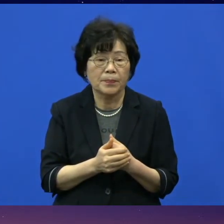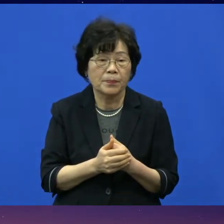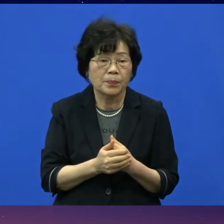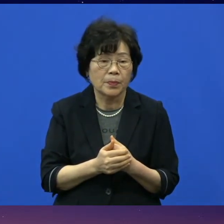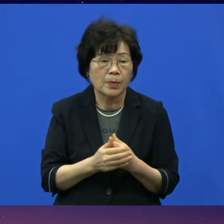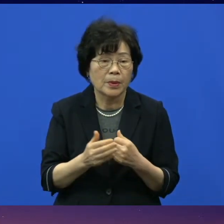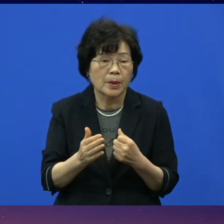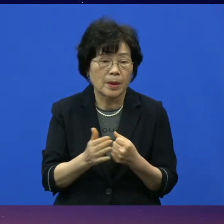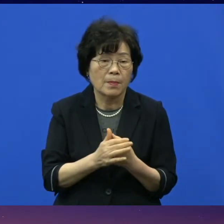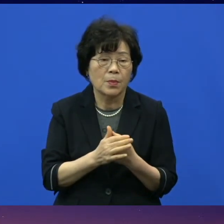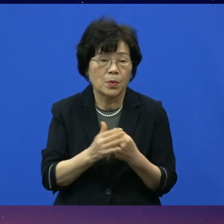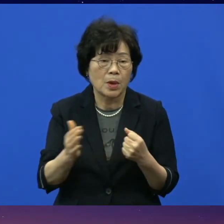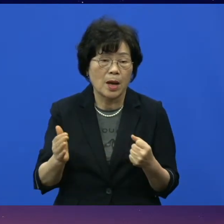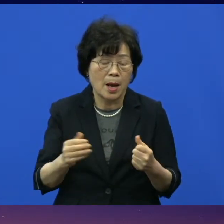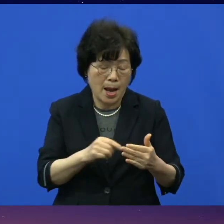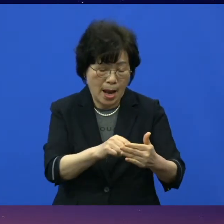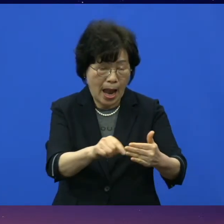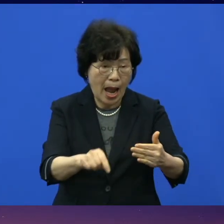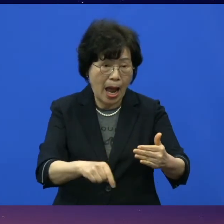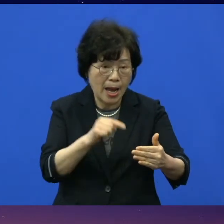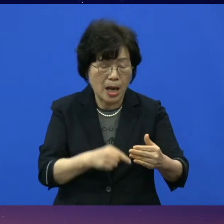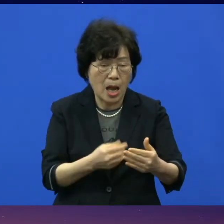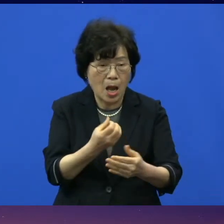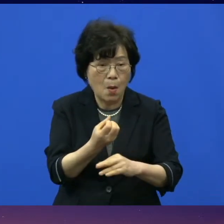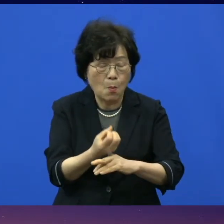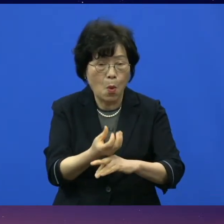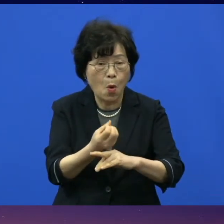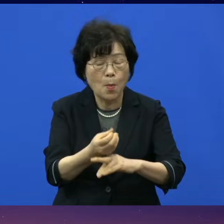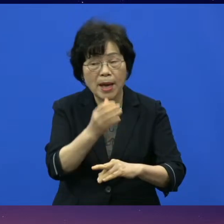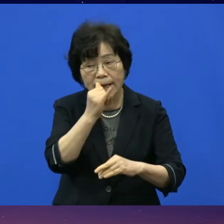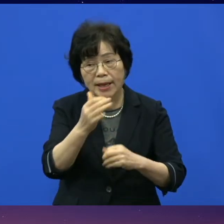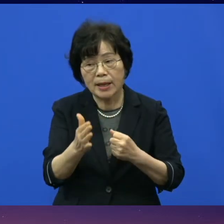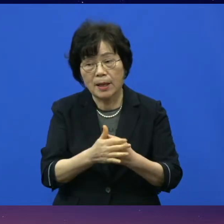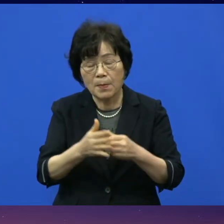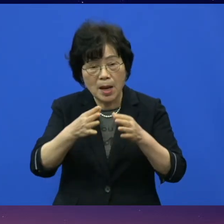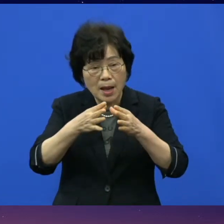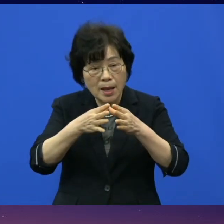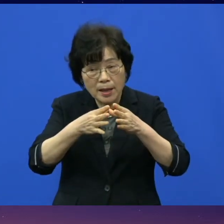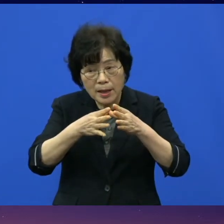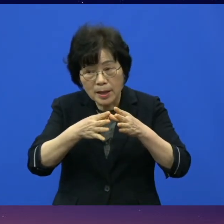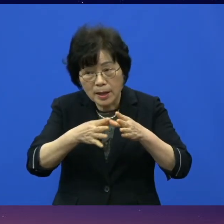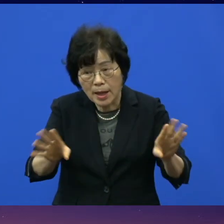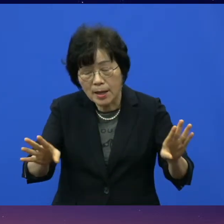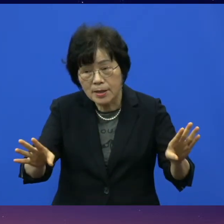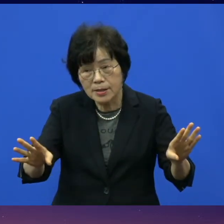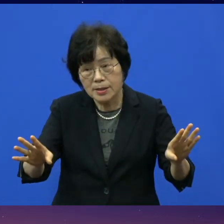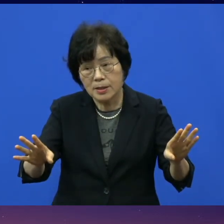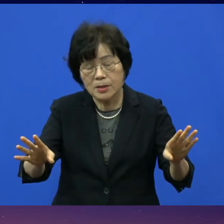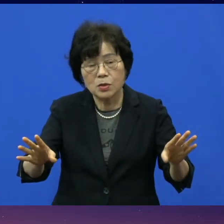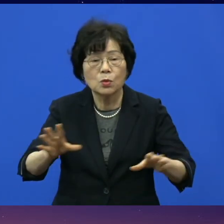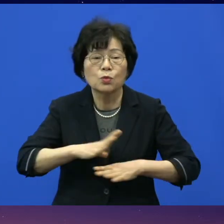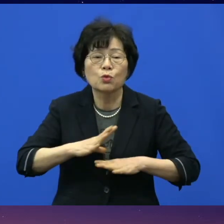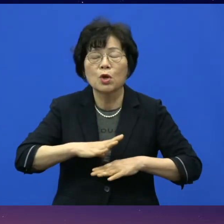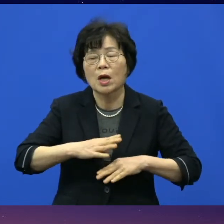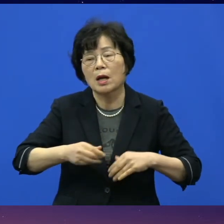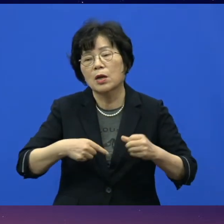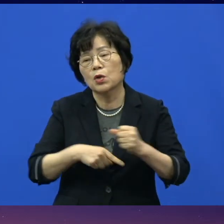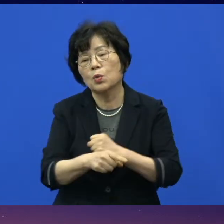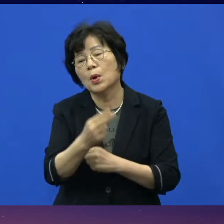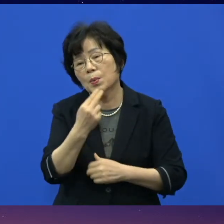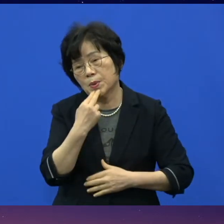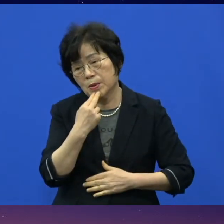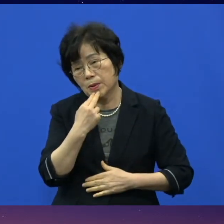그렇기 때문에 안에 보배를 담고 있기 때문에 깨어지는 것을 질것이 두려워할 필요가 없다.